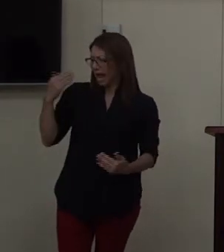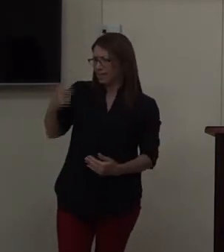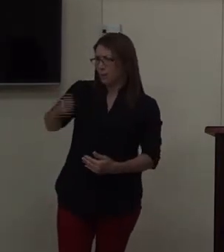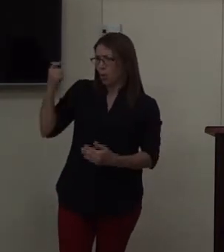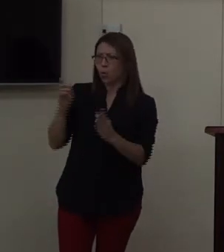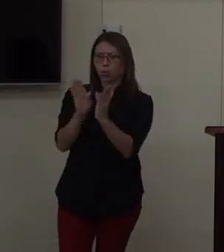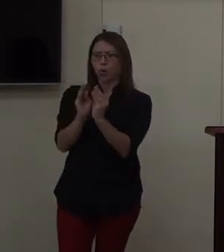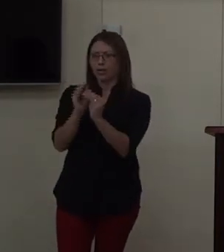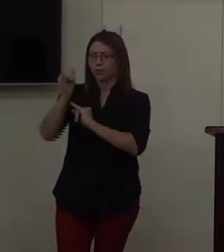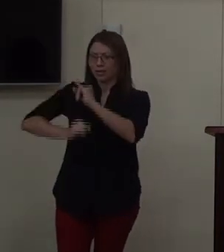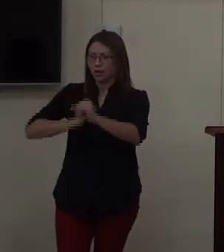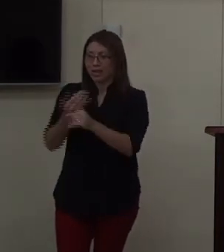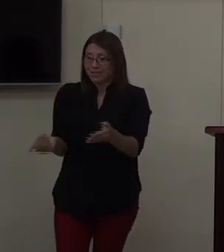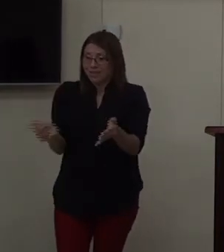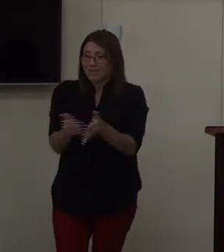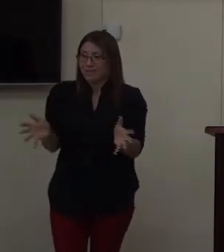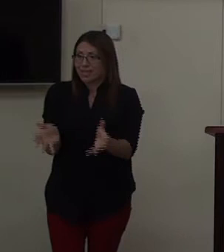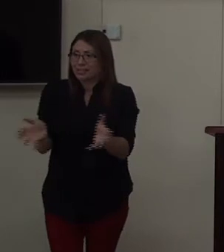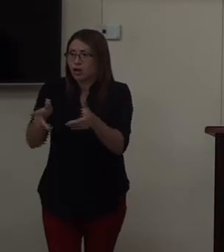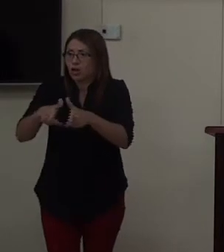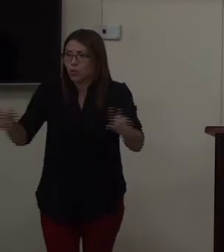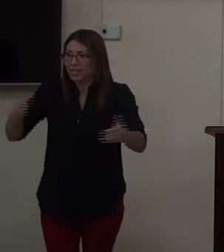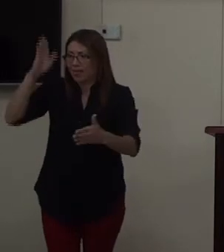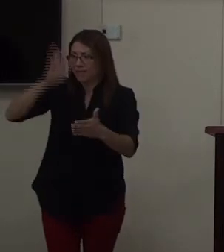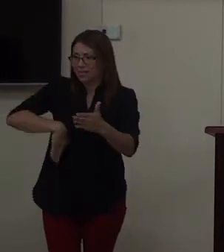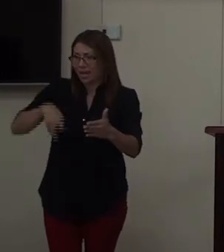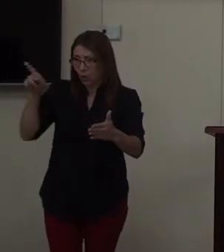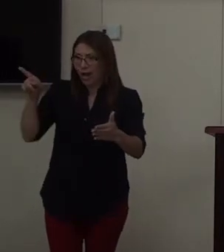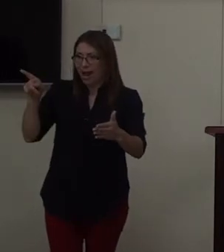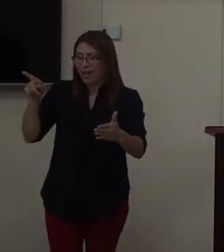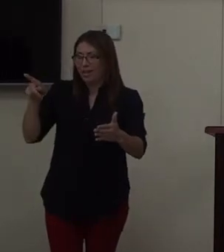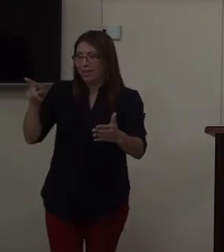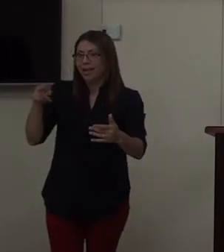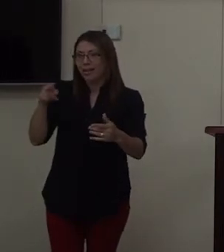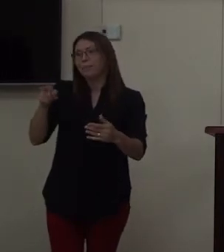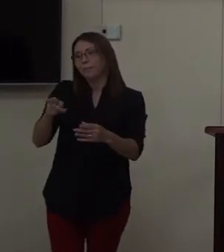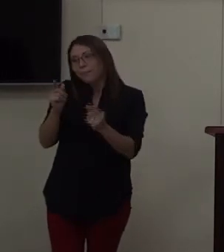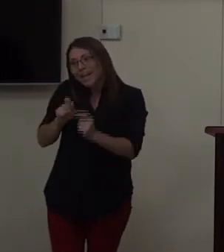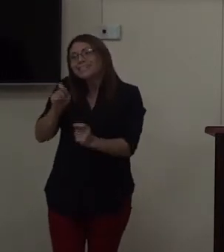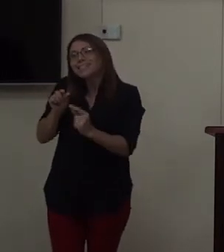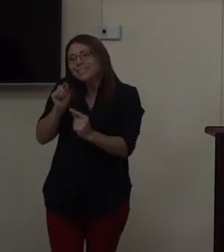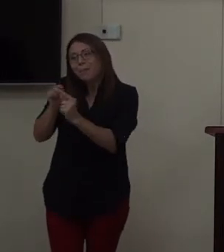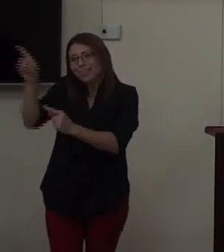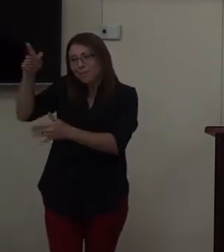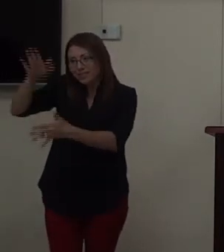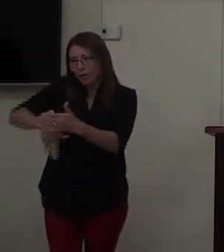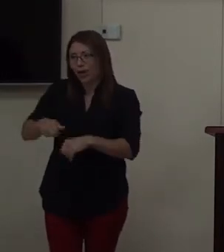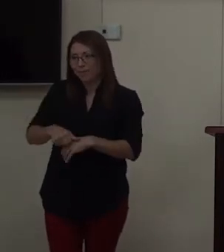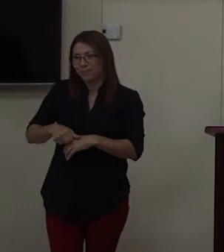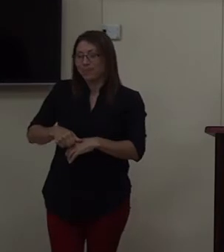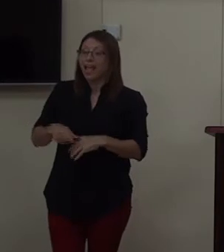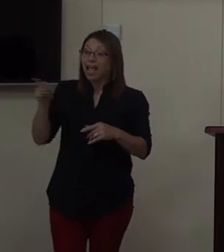Congreso Internacional de Revitalización Lingüística de Barcelona, era precisamente en Barcelona, la consigna de